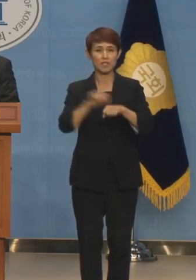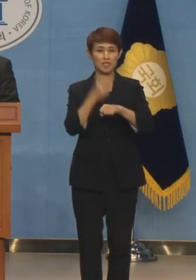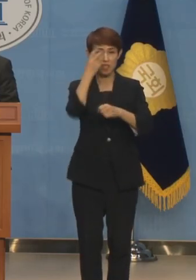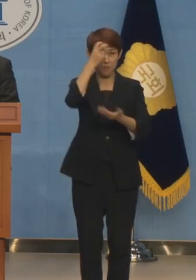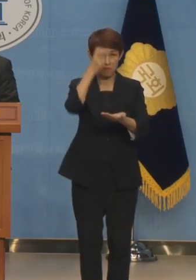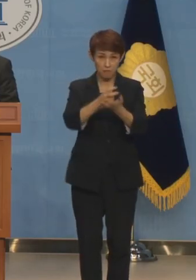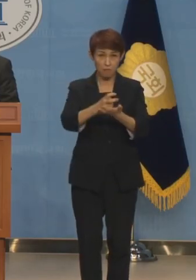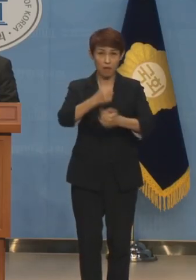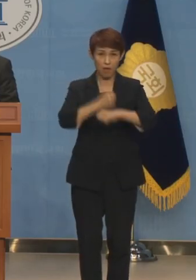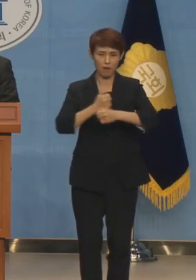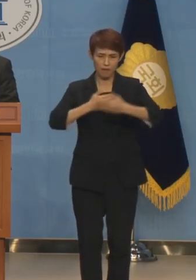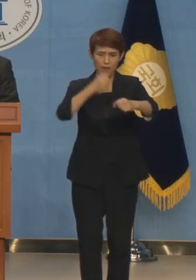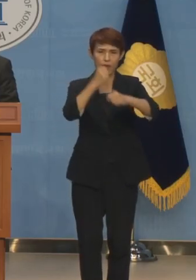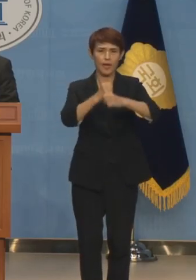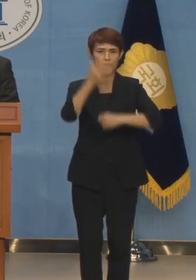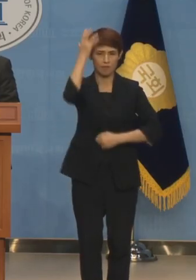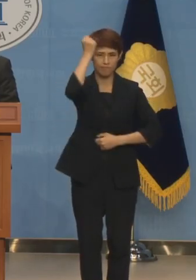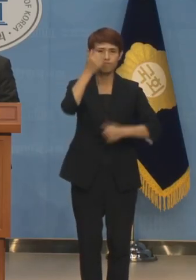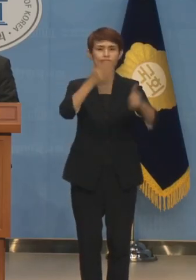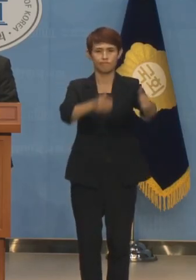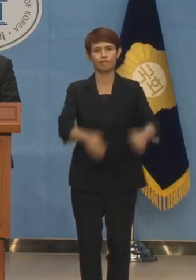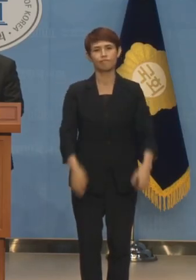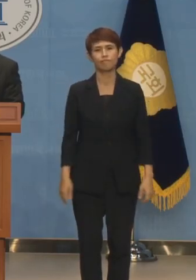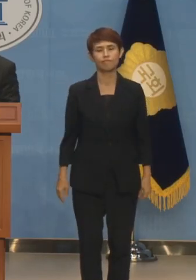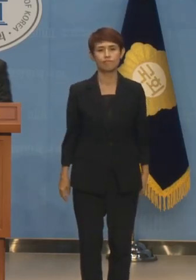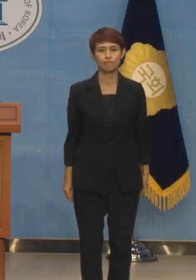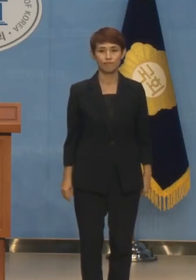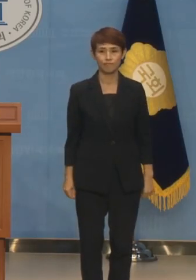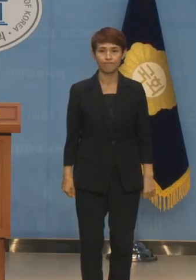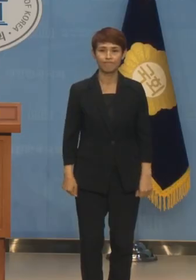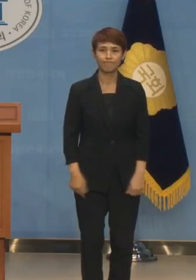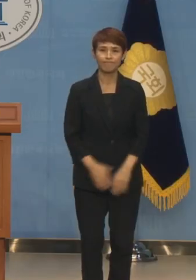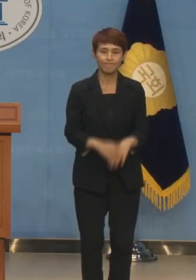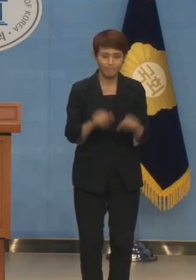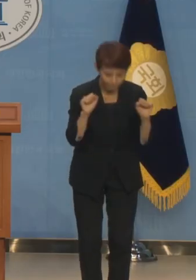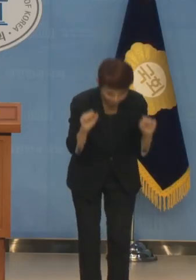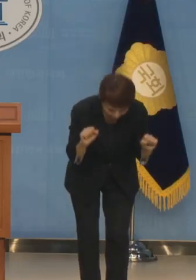수 없음을 명심하십시오. 이상입니다.